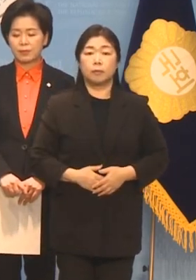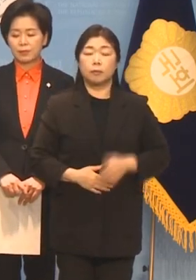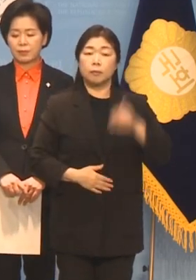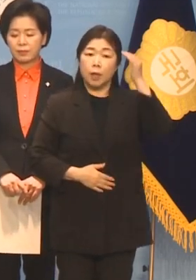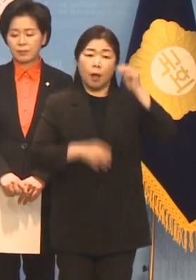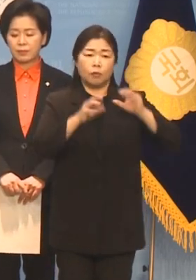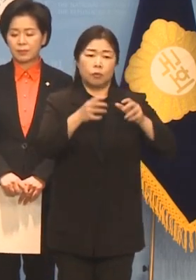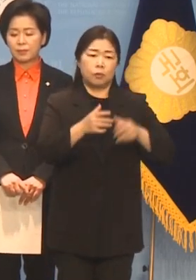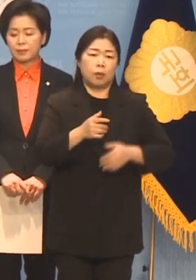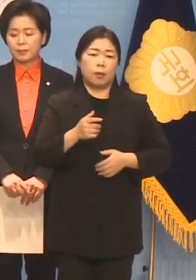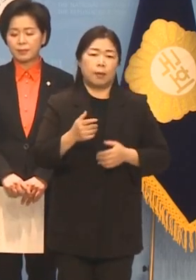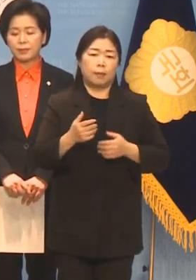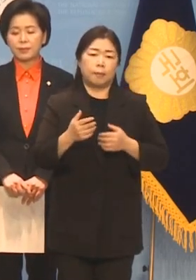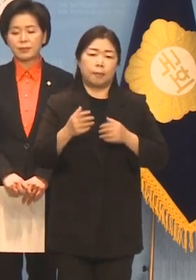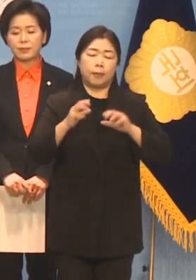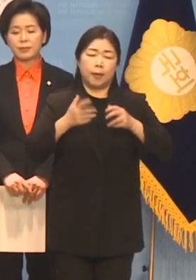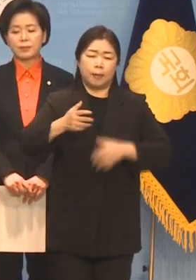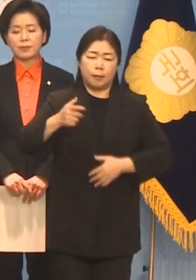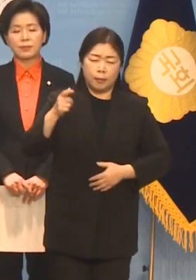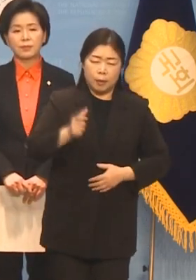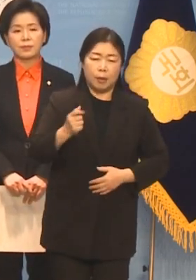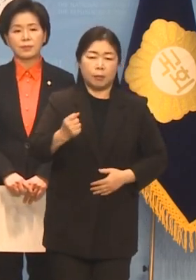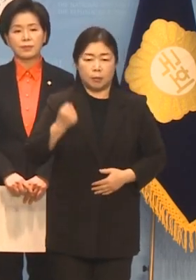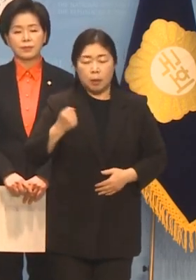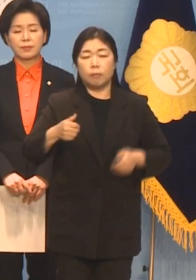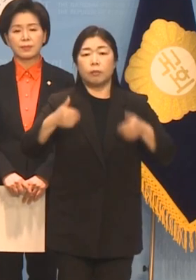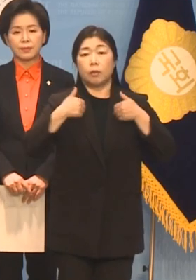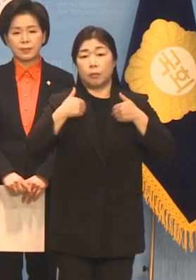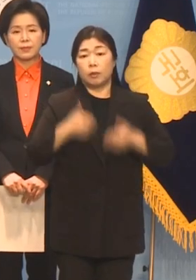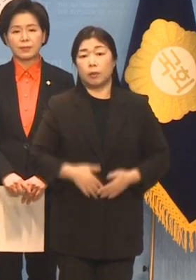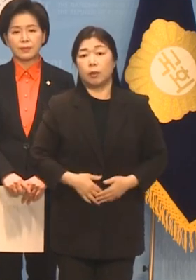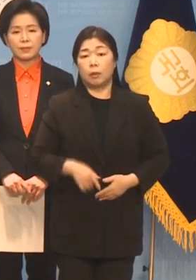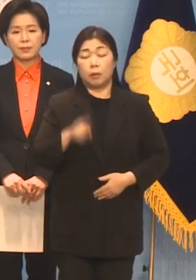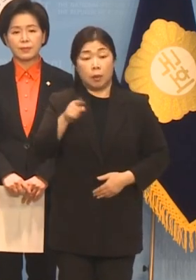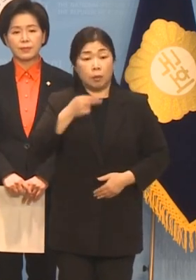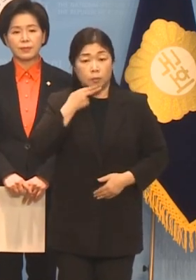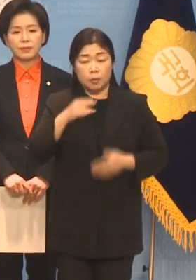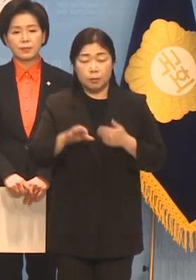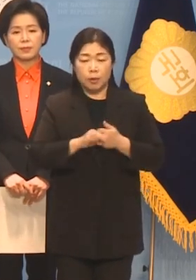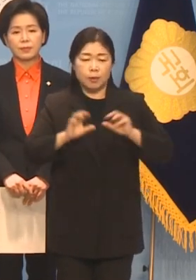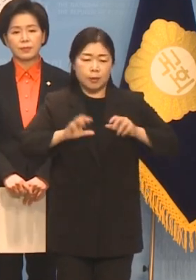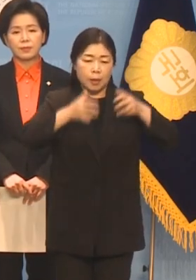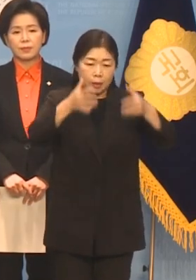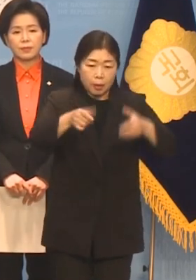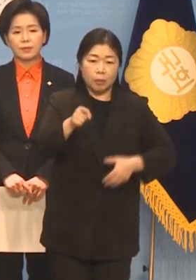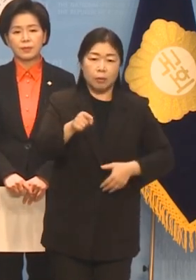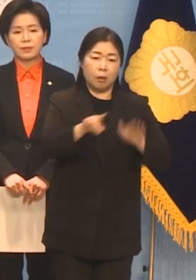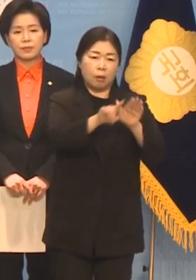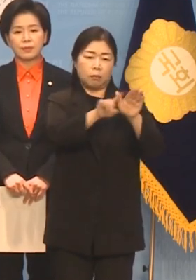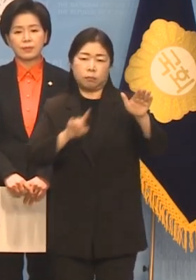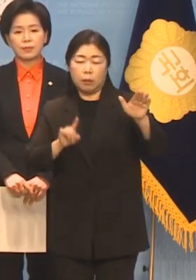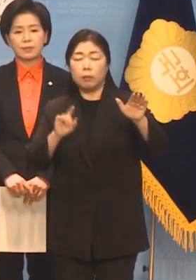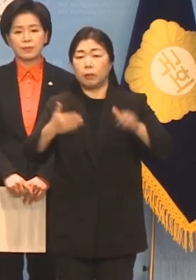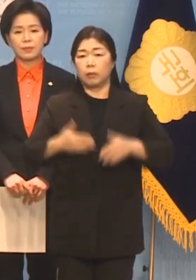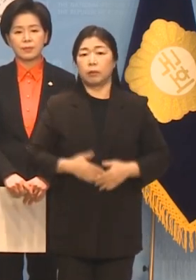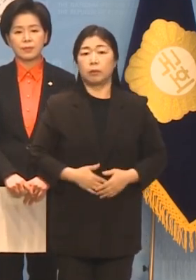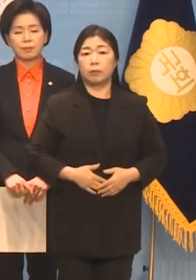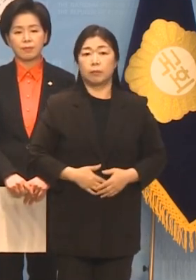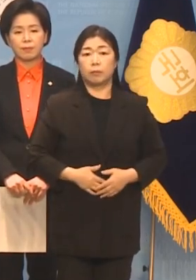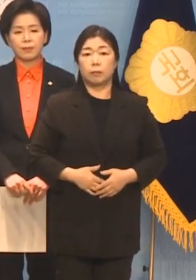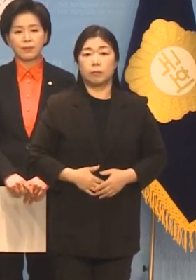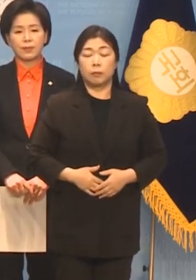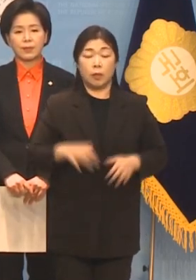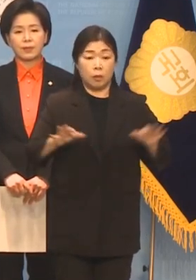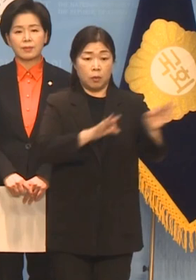대한민국이 튼튼해야 합니다. 튼튼한 경제력 없이는 세계 무대에서 주연의 자리를 맡을 수 없습니다. 우리